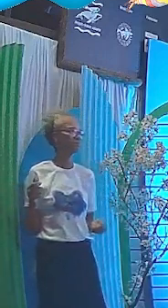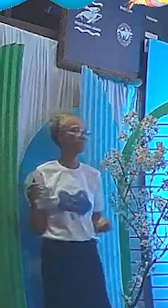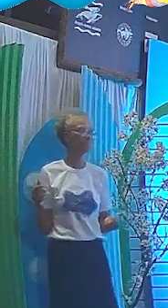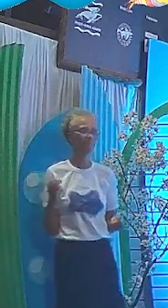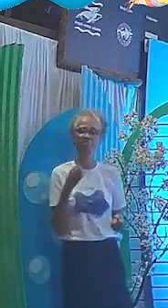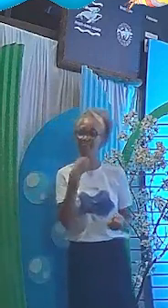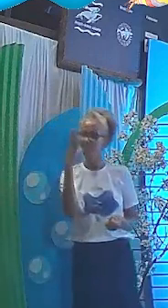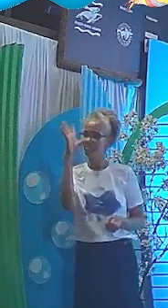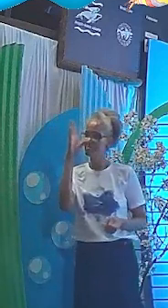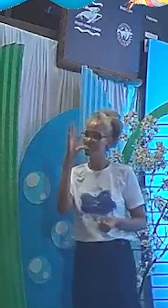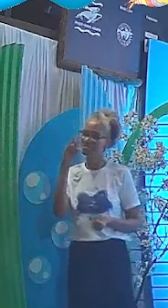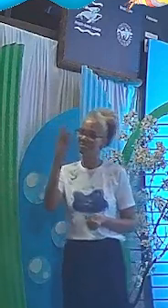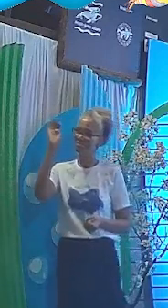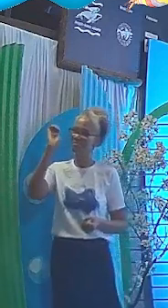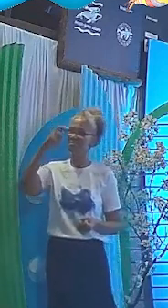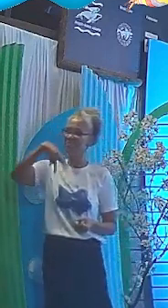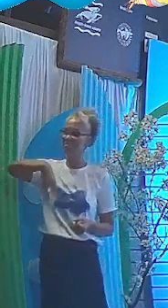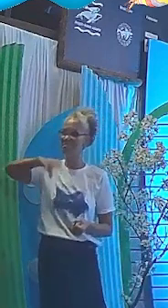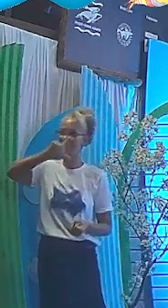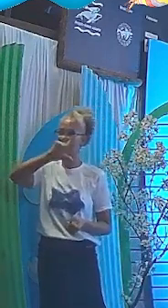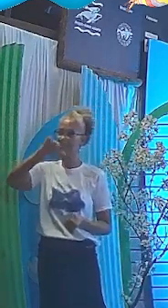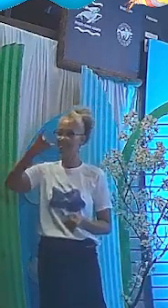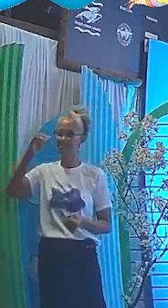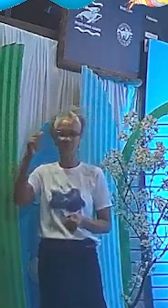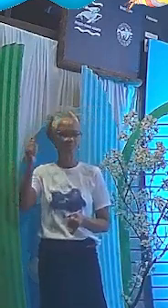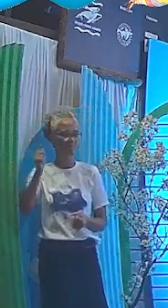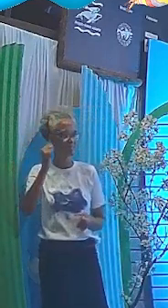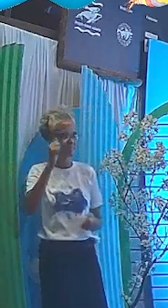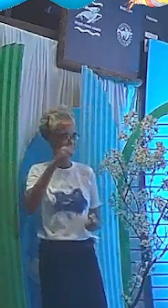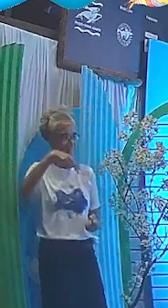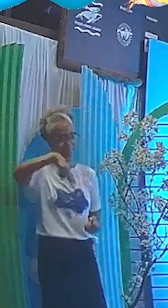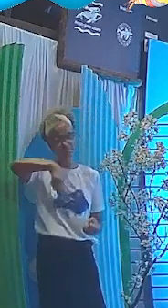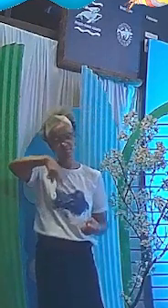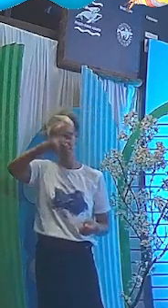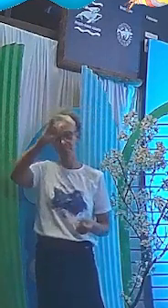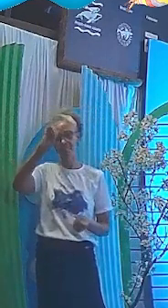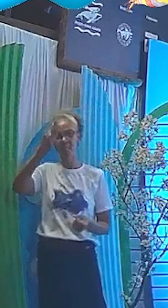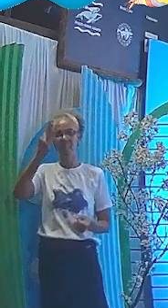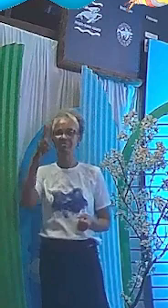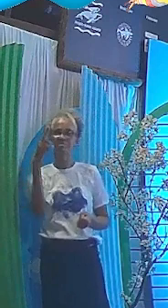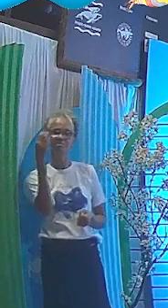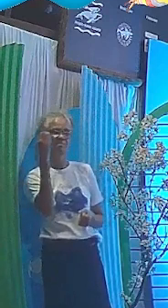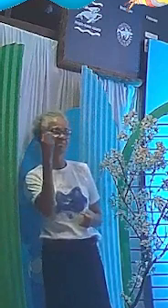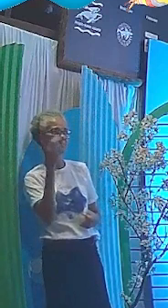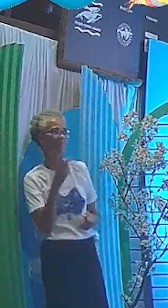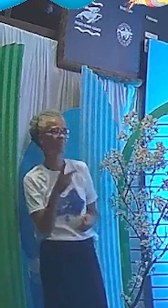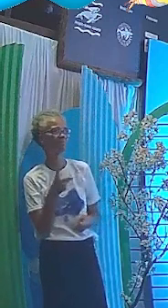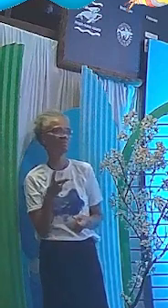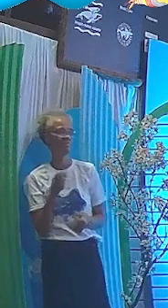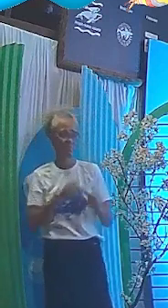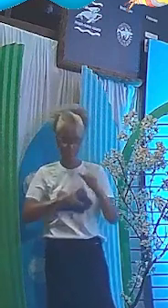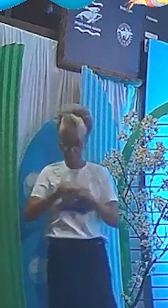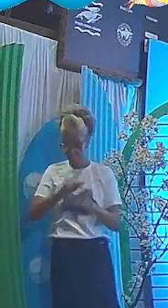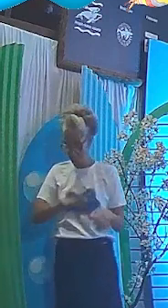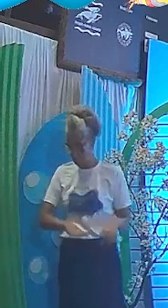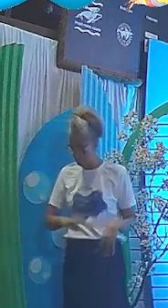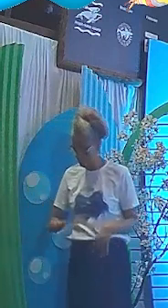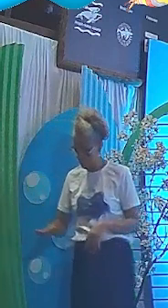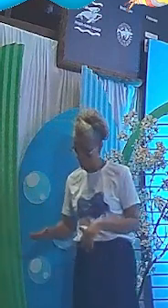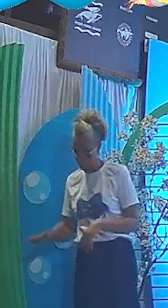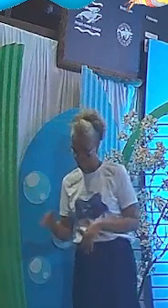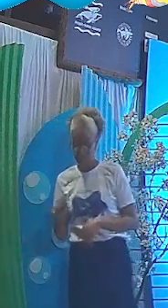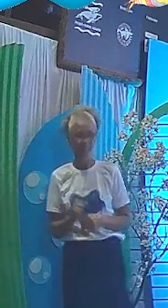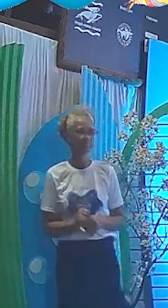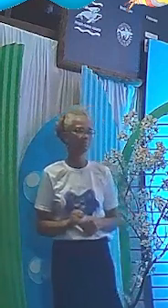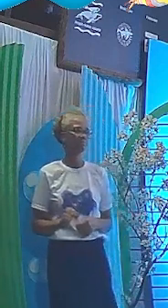Boa noite, eu sou Emília Nunes, sou curadora do espaço New FLIPF, o espaço para as infâncias, o espaço para